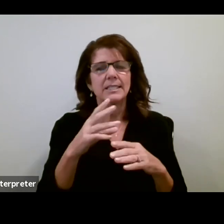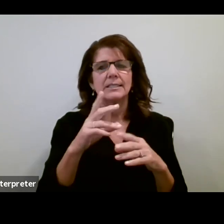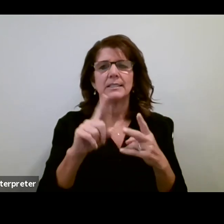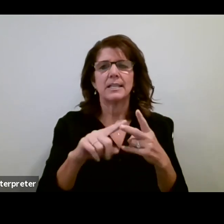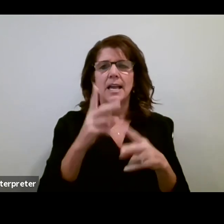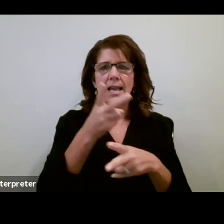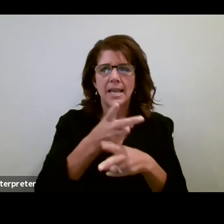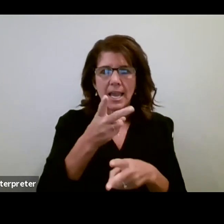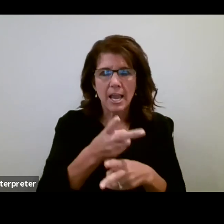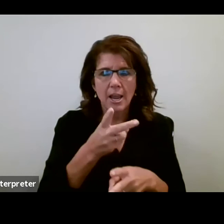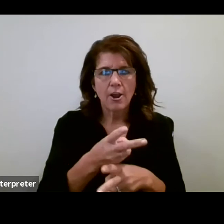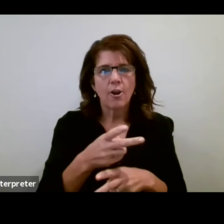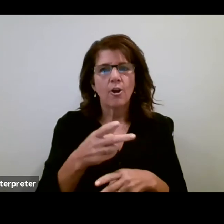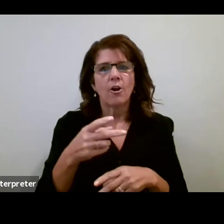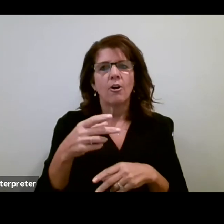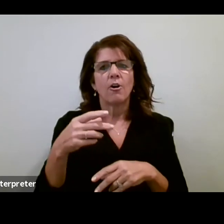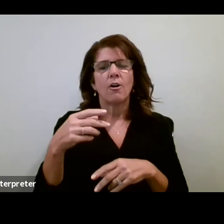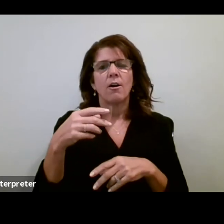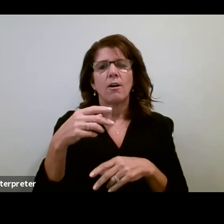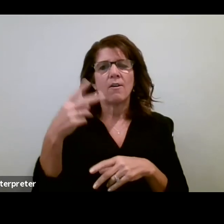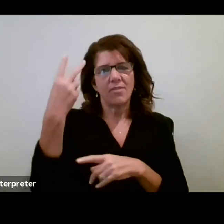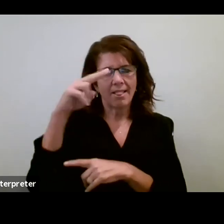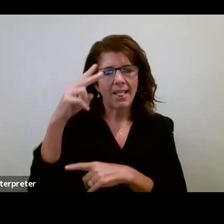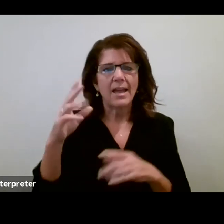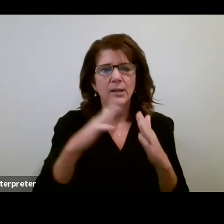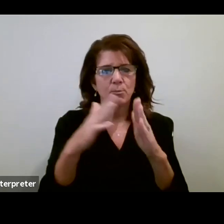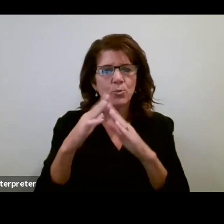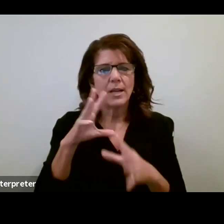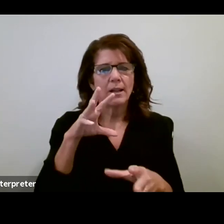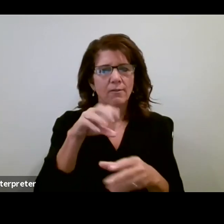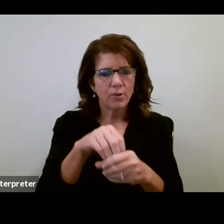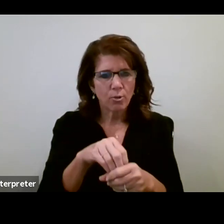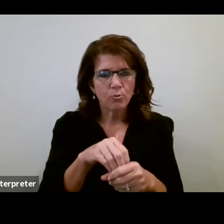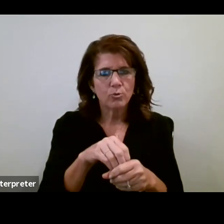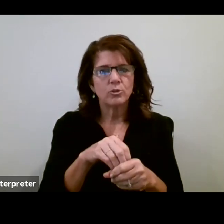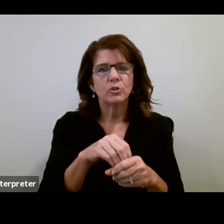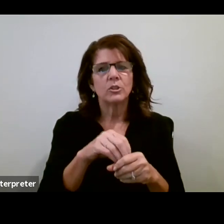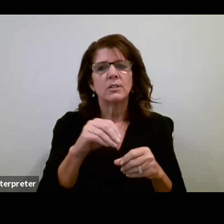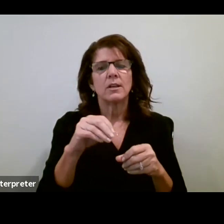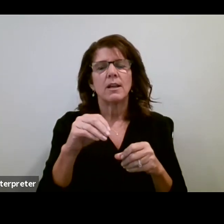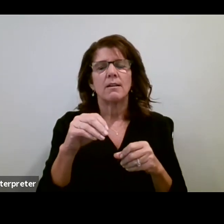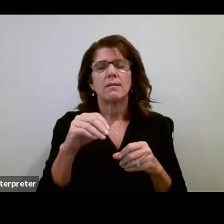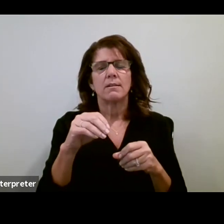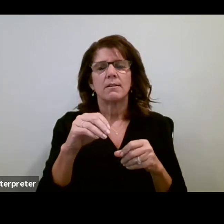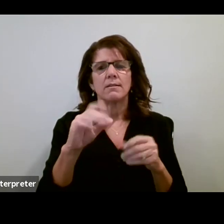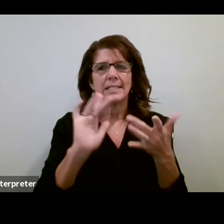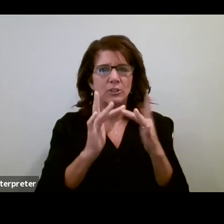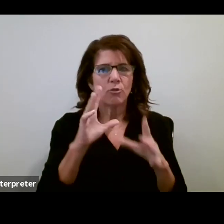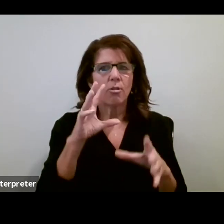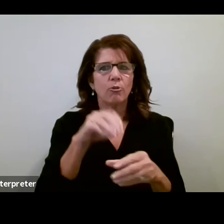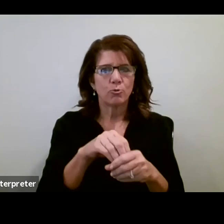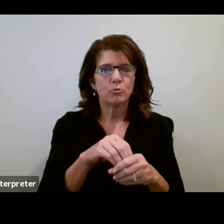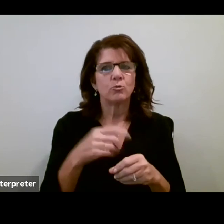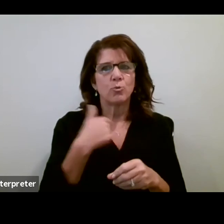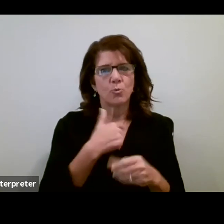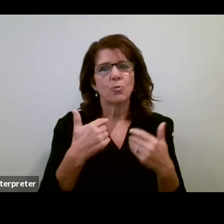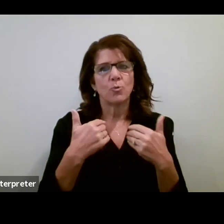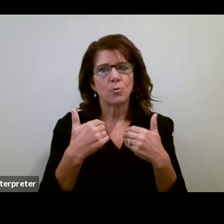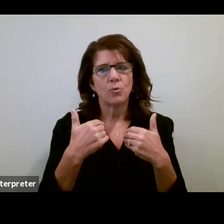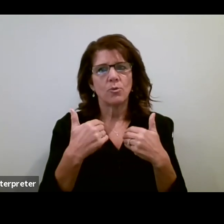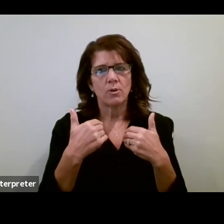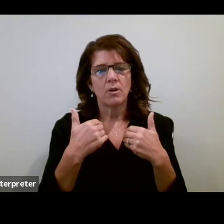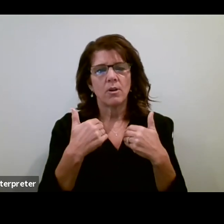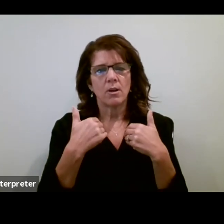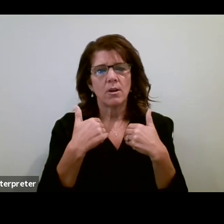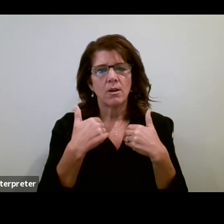la inclusión y la inclusión digital que nos hemos referido en el día de hoy. Debido a la relevancia y